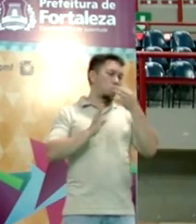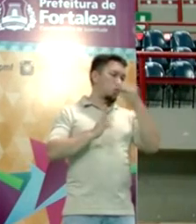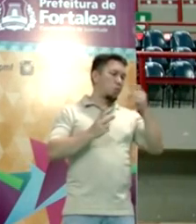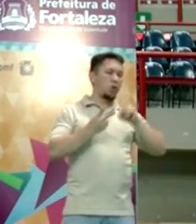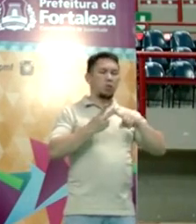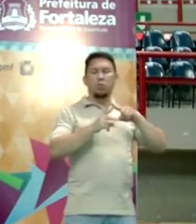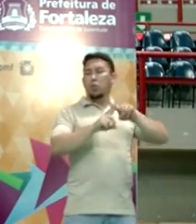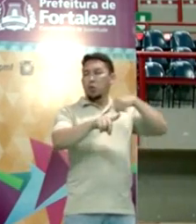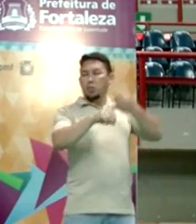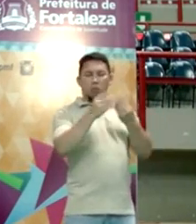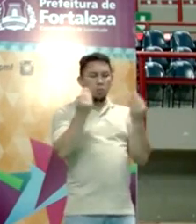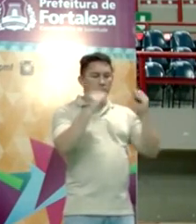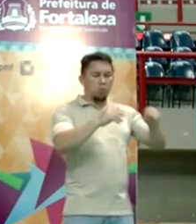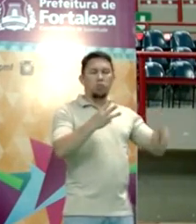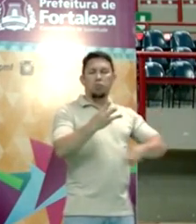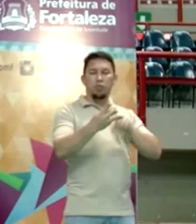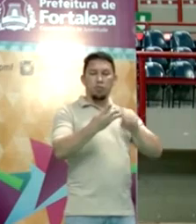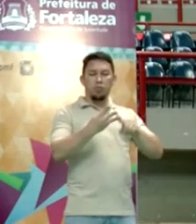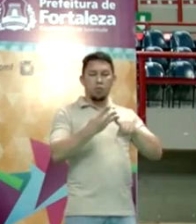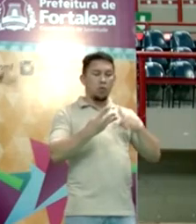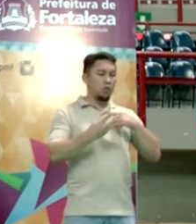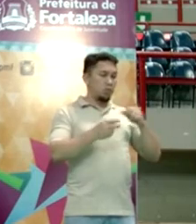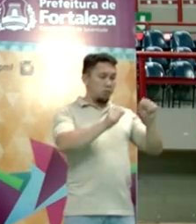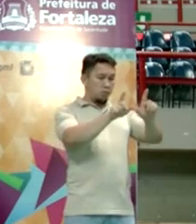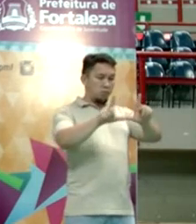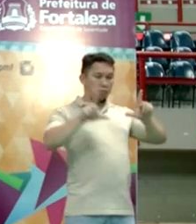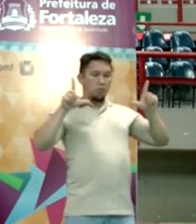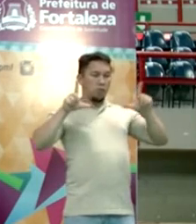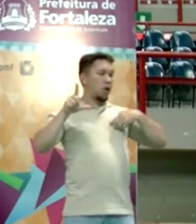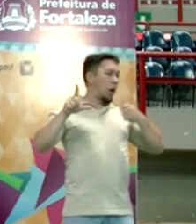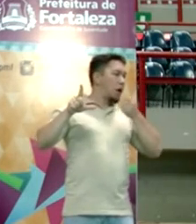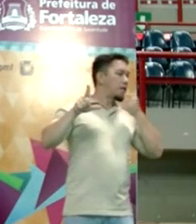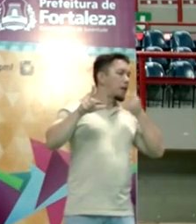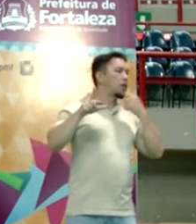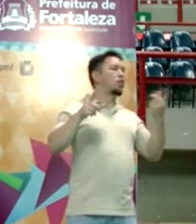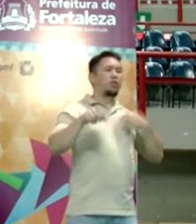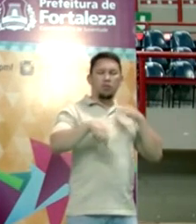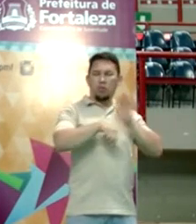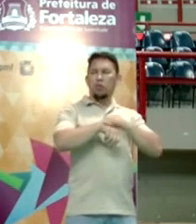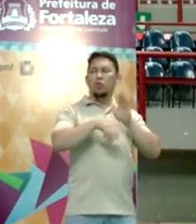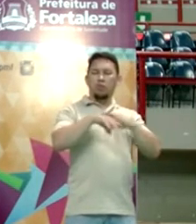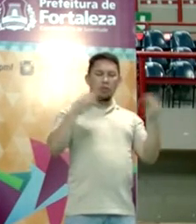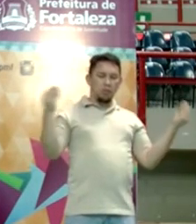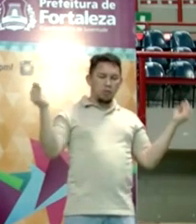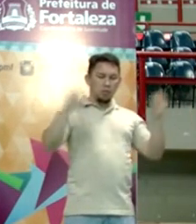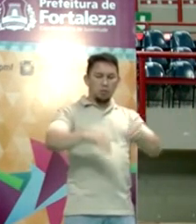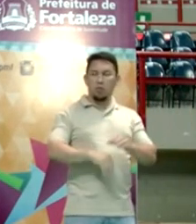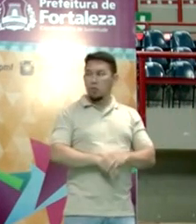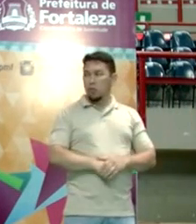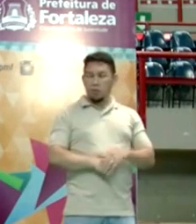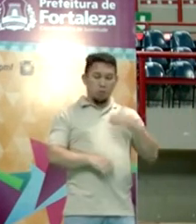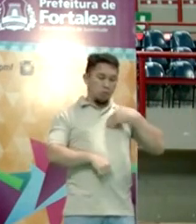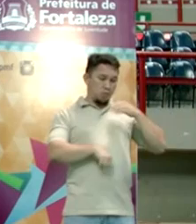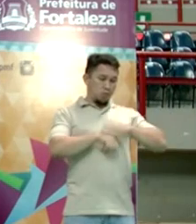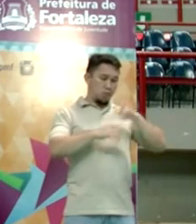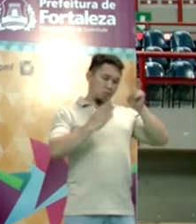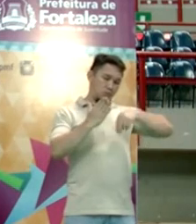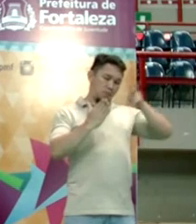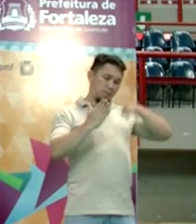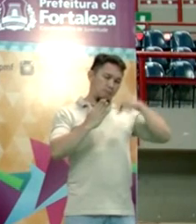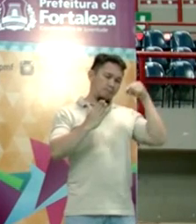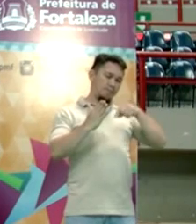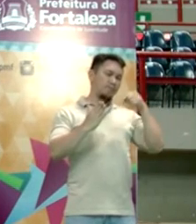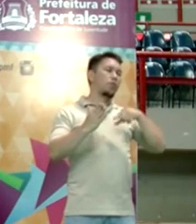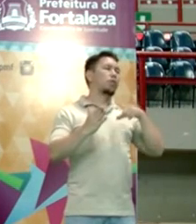você pode acrescentar, você pode abrir uma página que ainda não tem. Então, o leitor, nesse